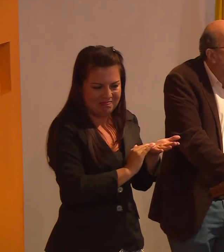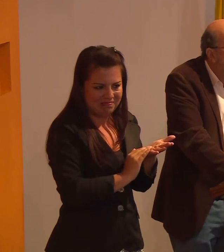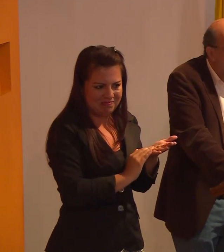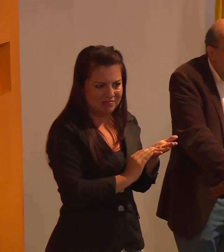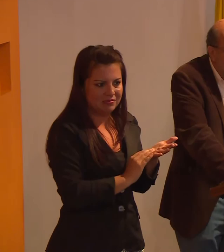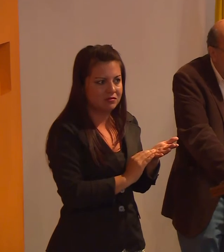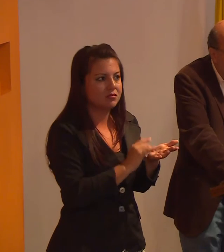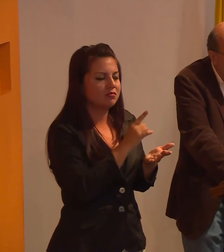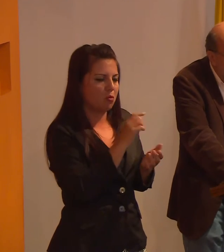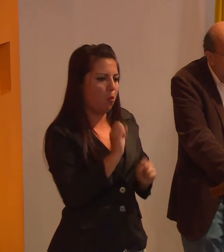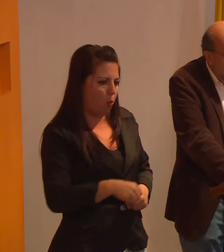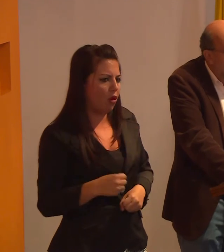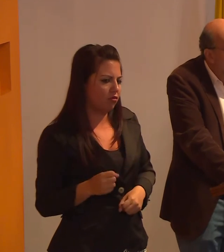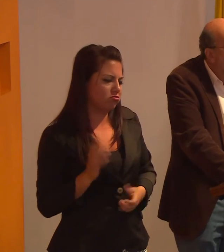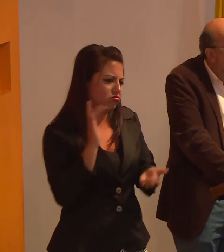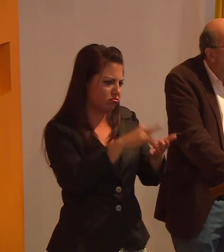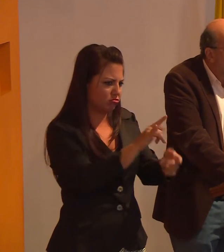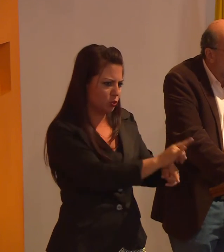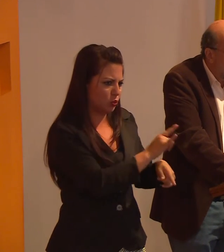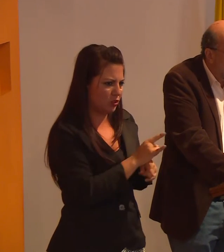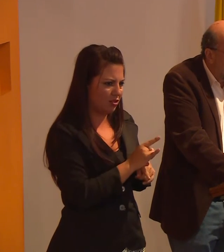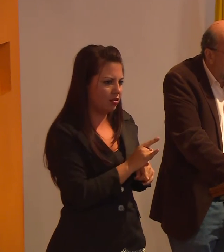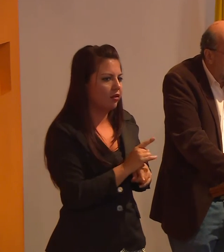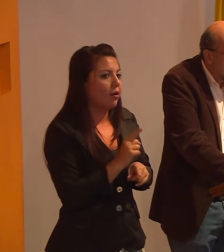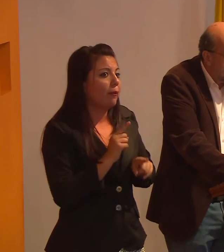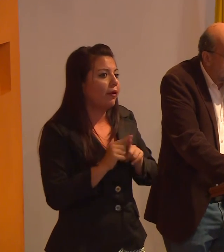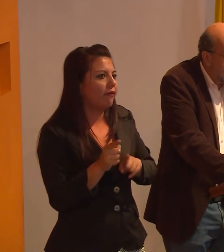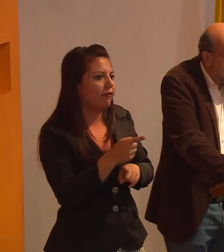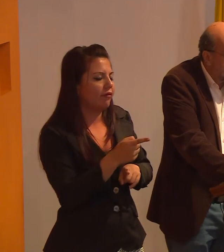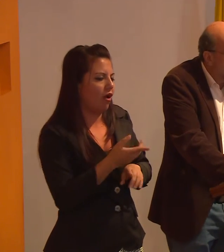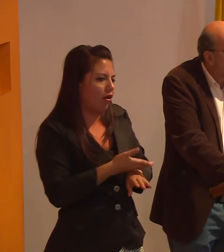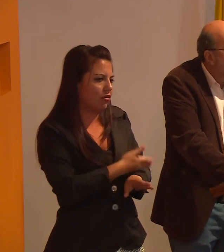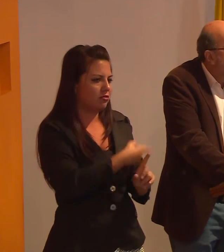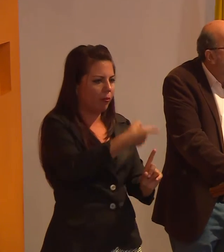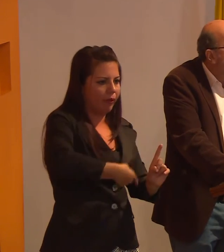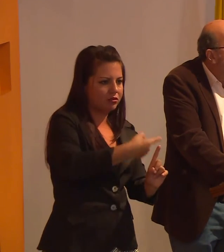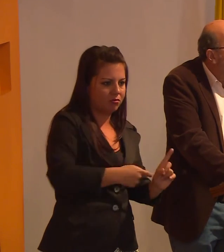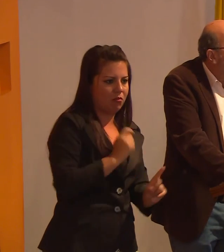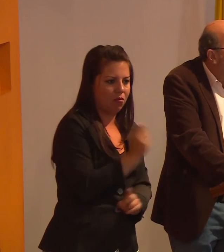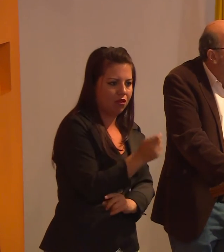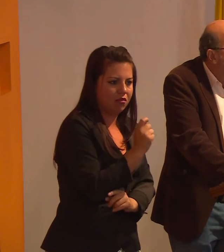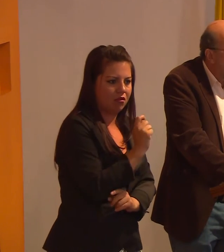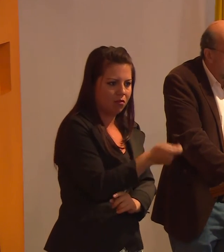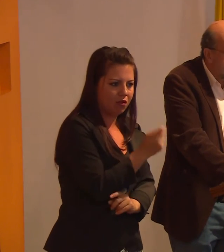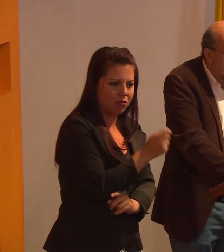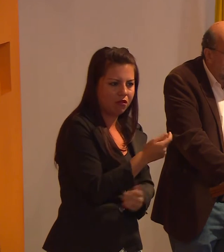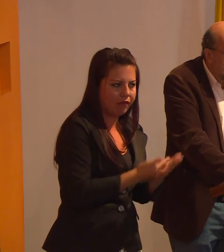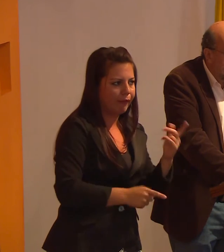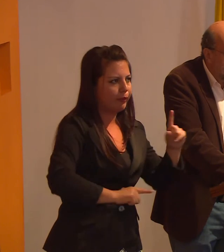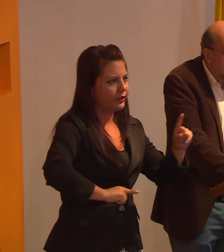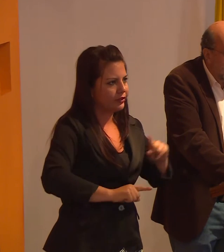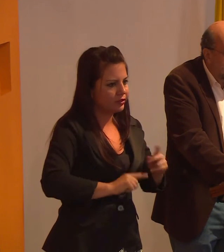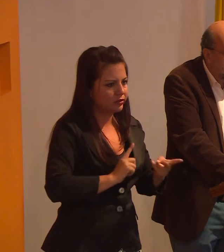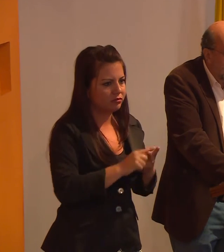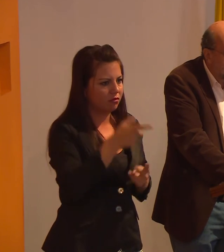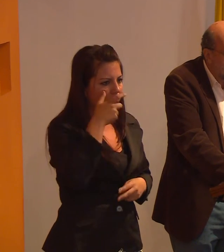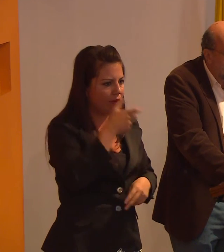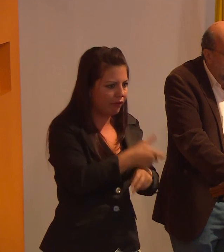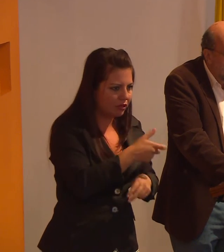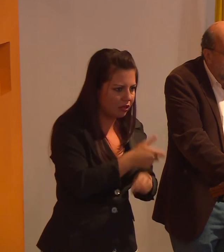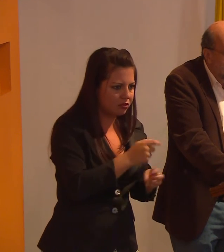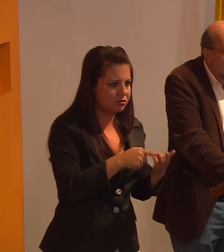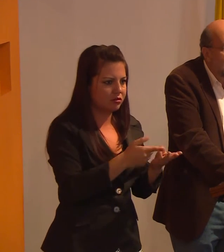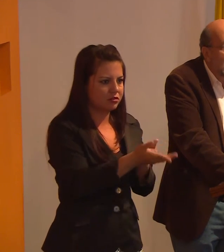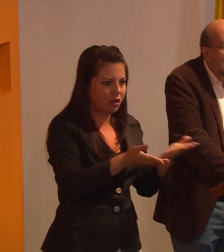para la universidad un gasto mensual en administración, vigilancia, servicios e